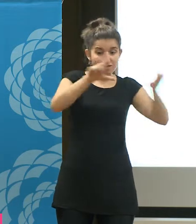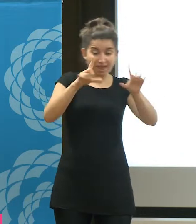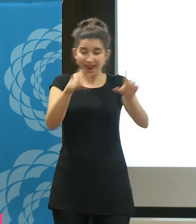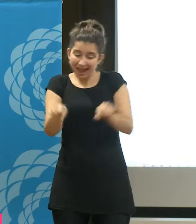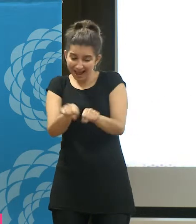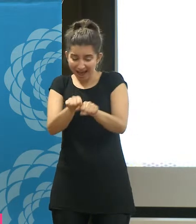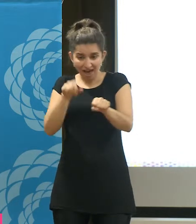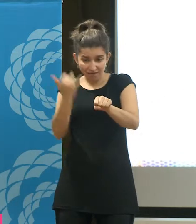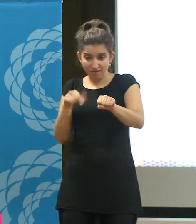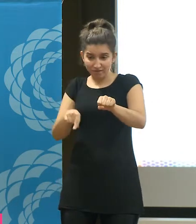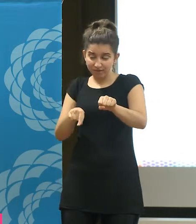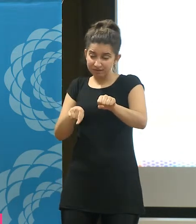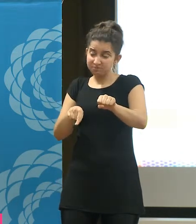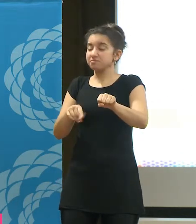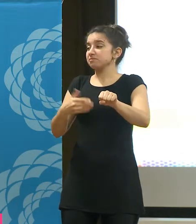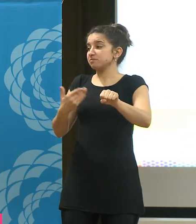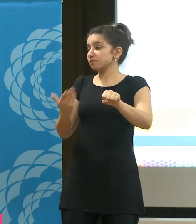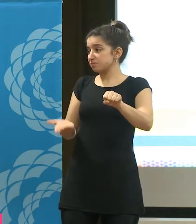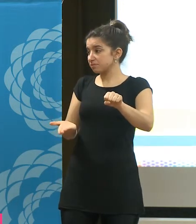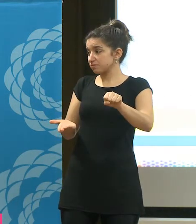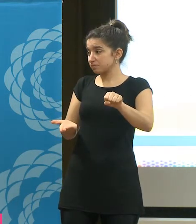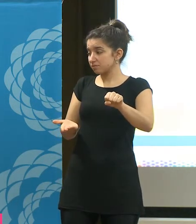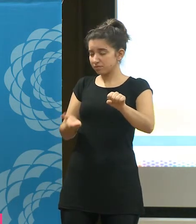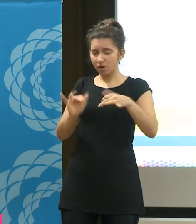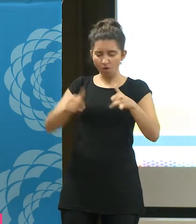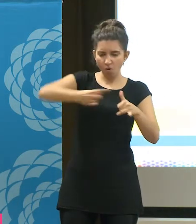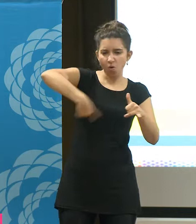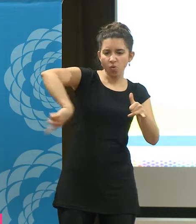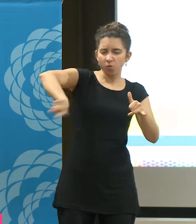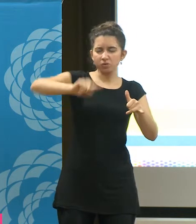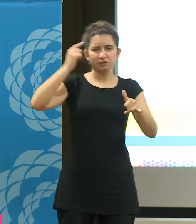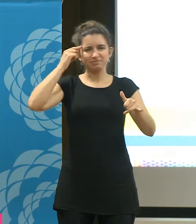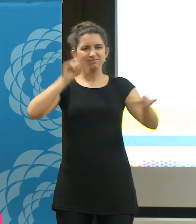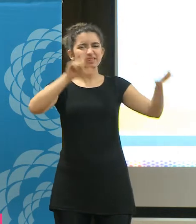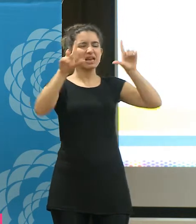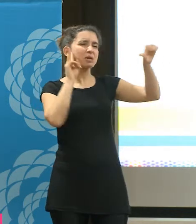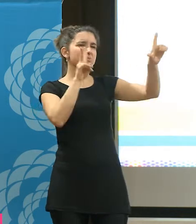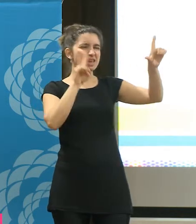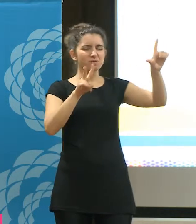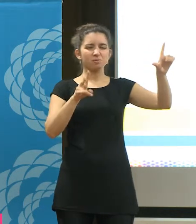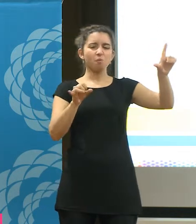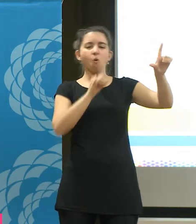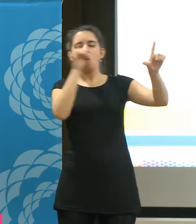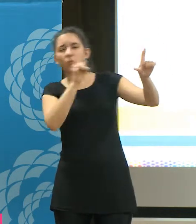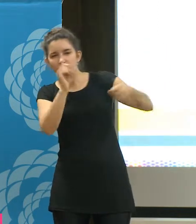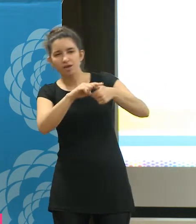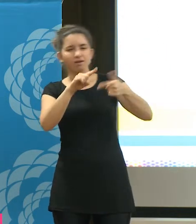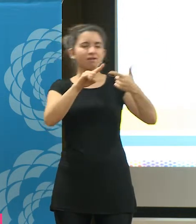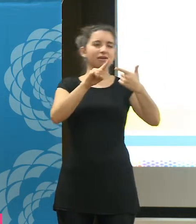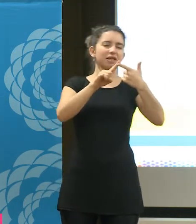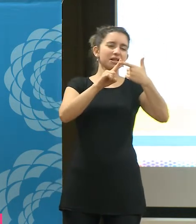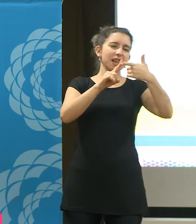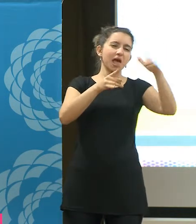por cable. En general, estos estudiantes consumen mayormente programas de ficción y entretenimiento, mientras que